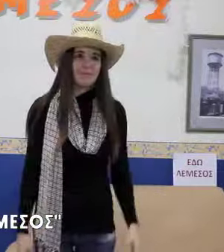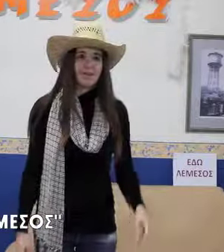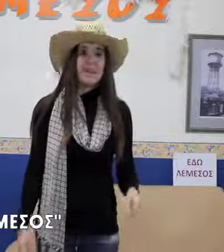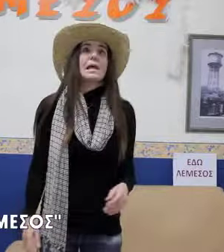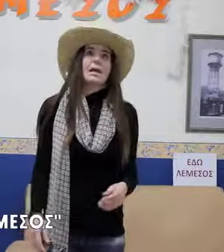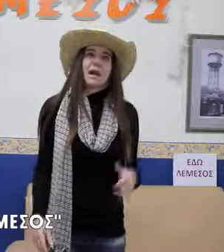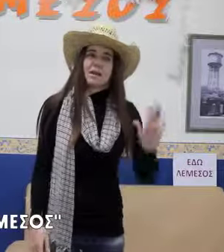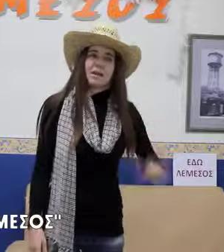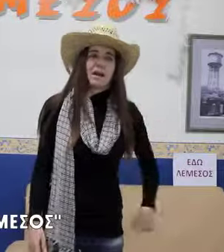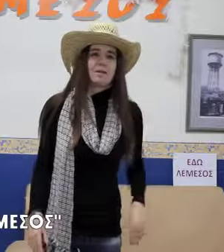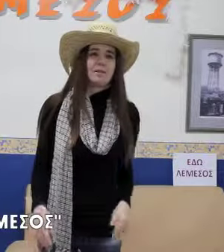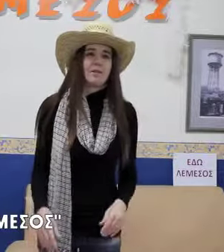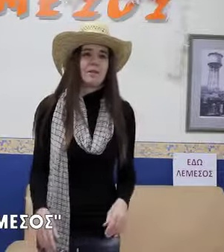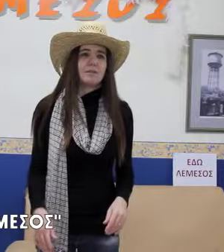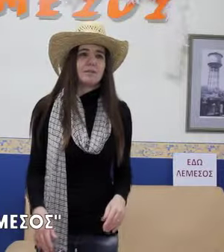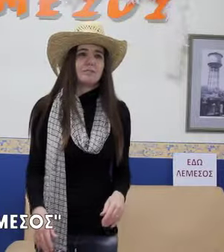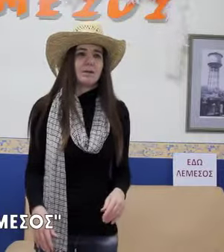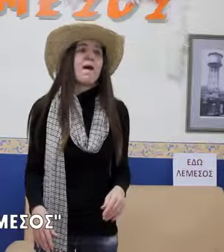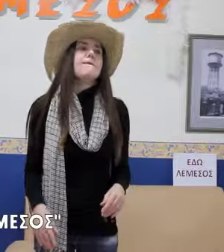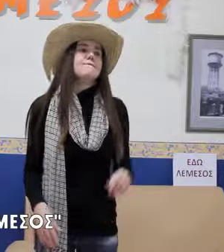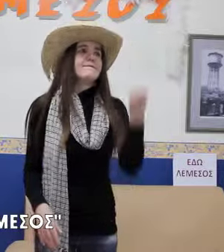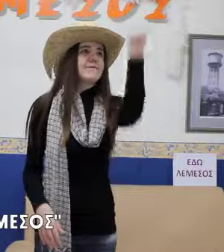Κατάληξη. Φώτα τροχέας Σιμιλίδη.